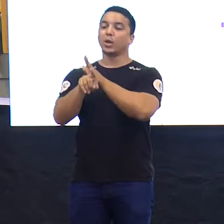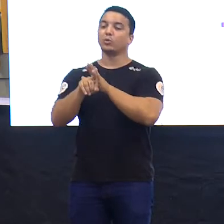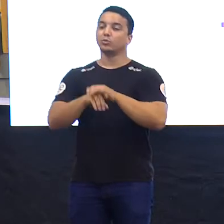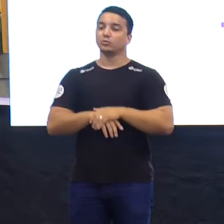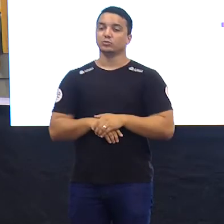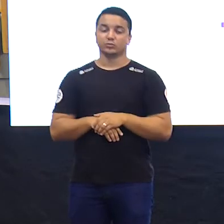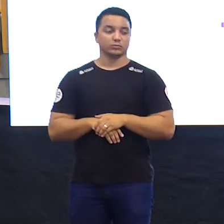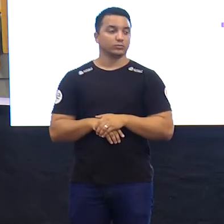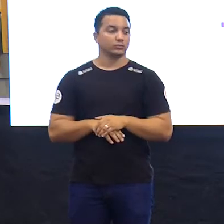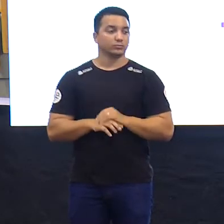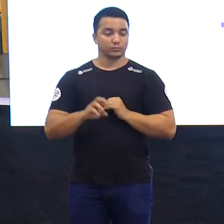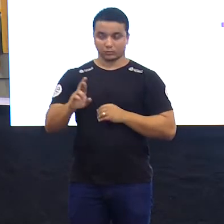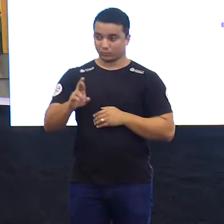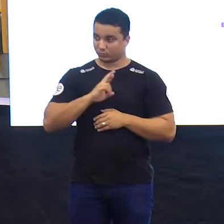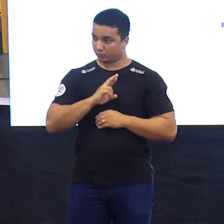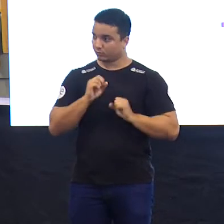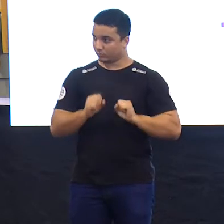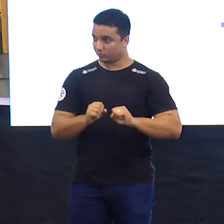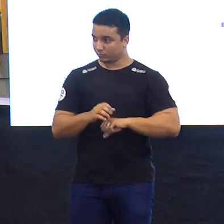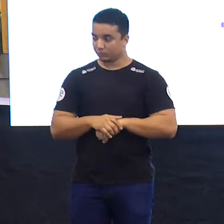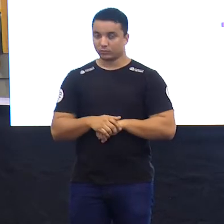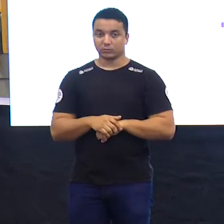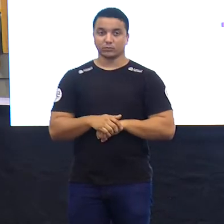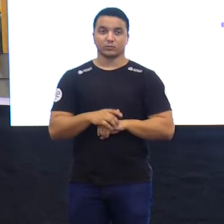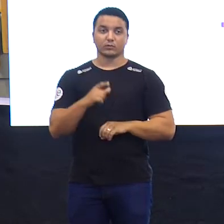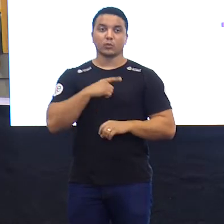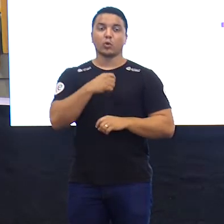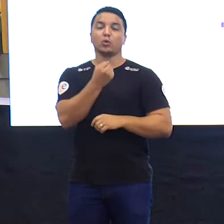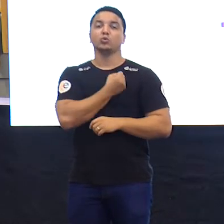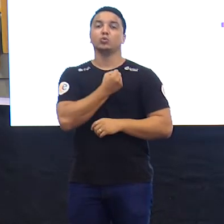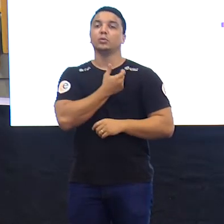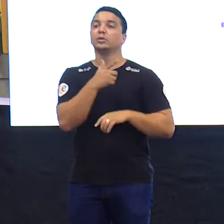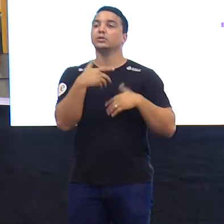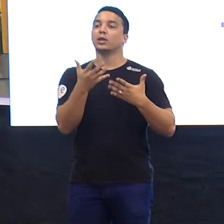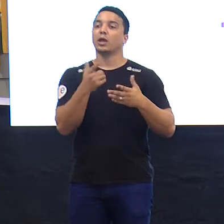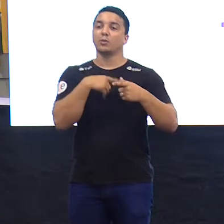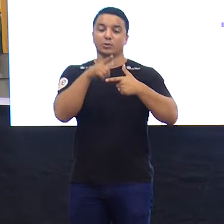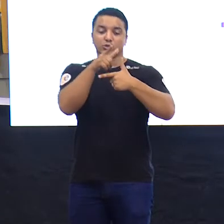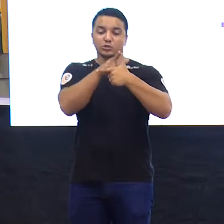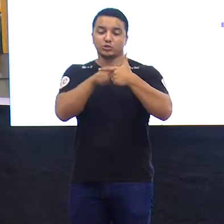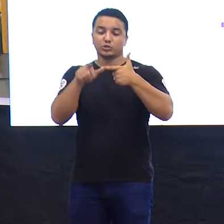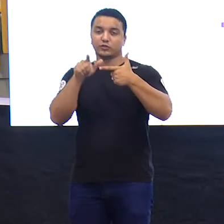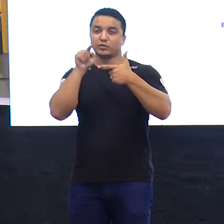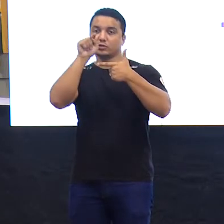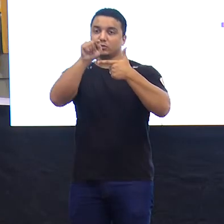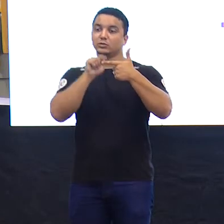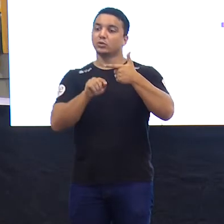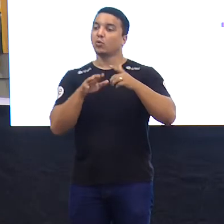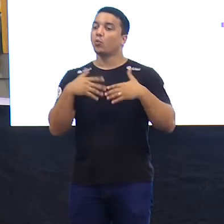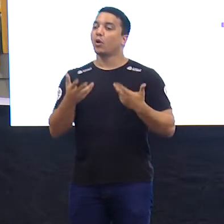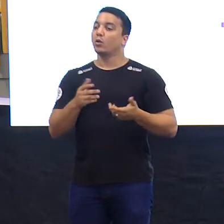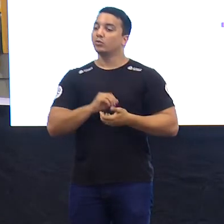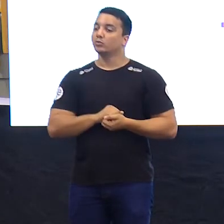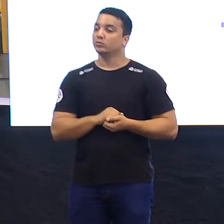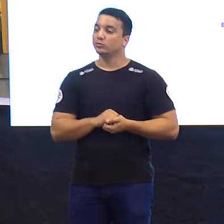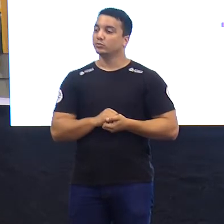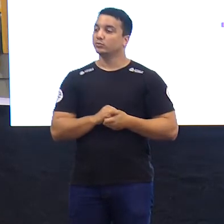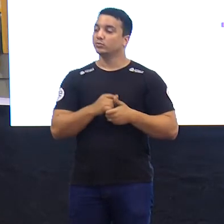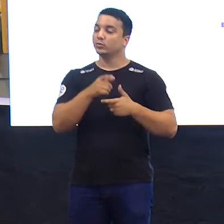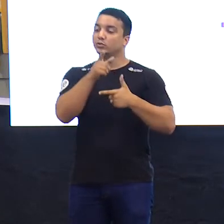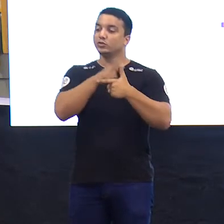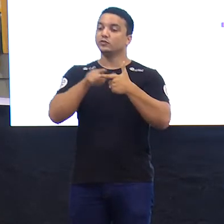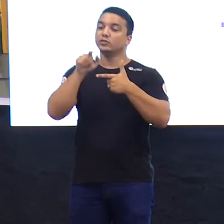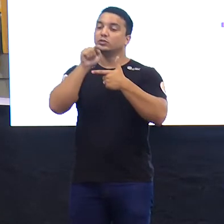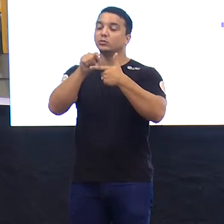você e você responde para mim. Que número eu tenho que dividir em cima? Que número eu tenho que